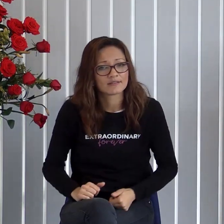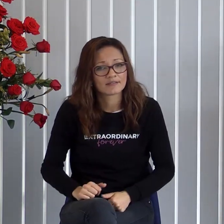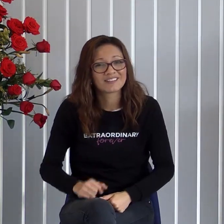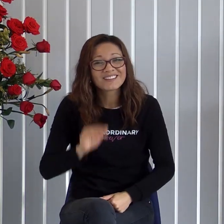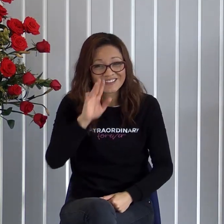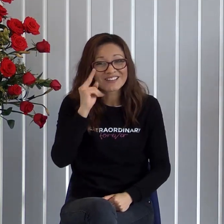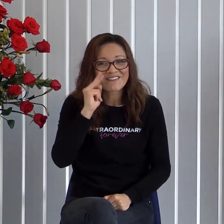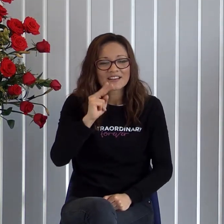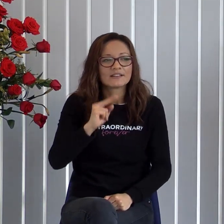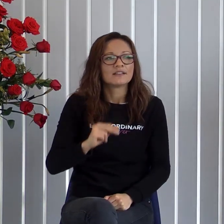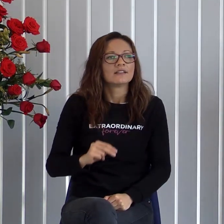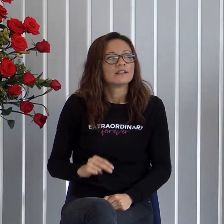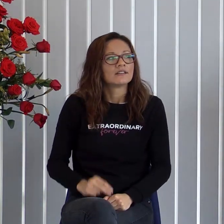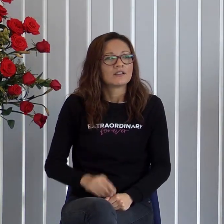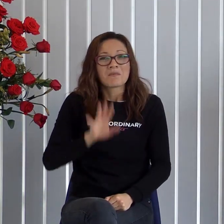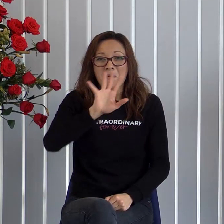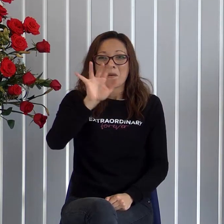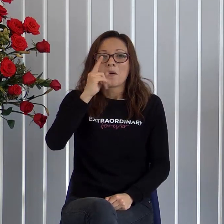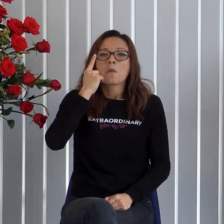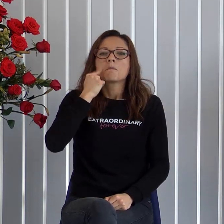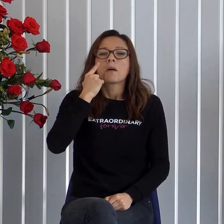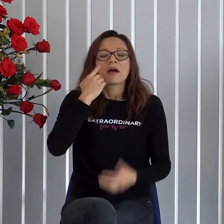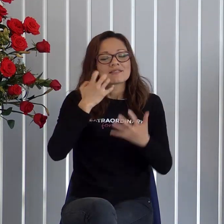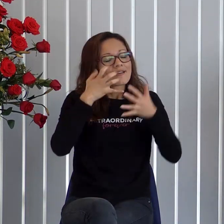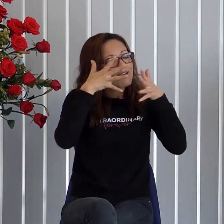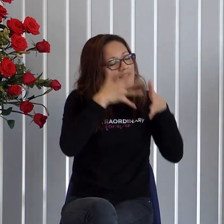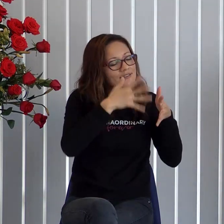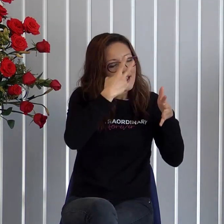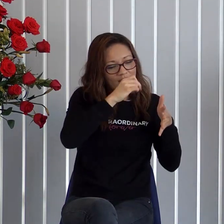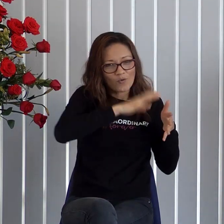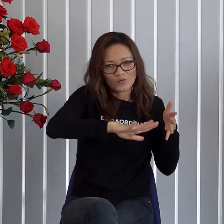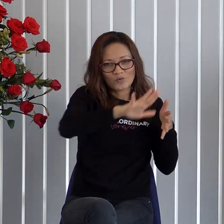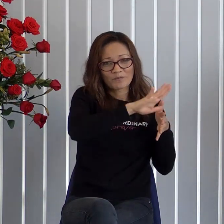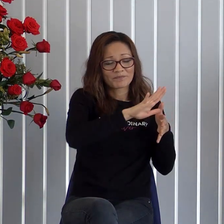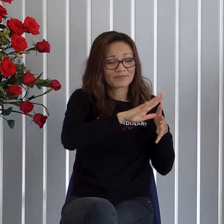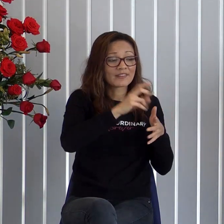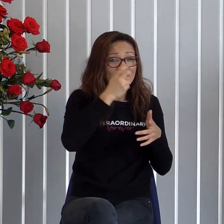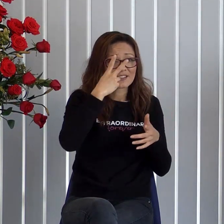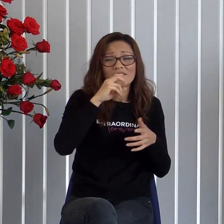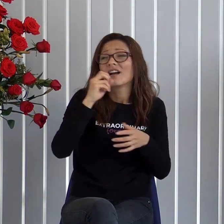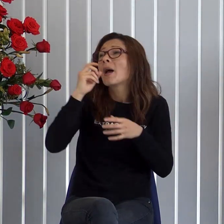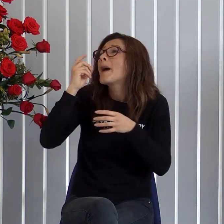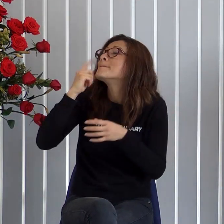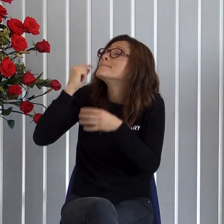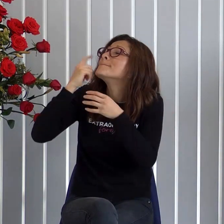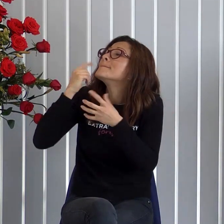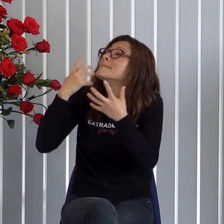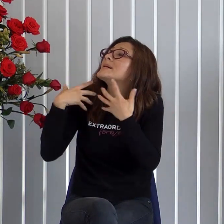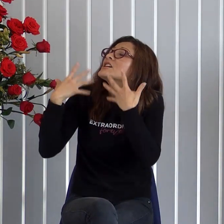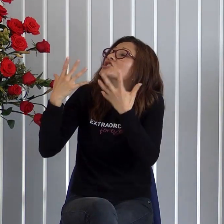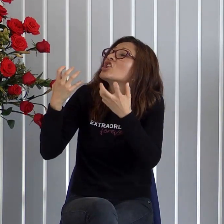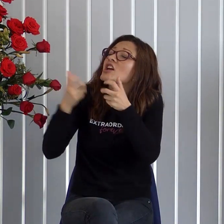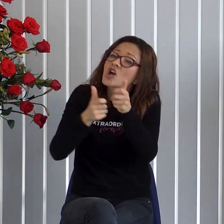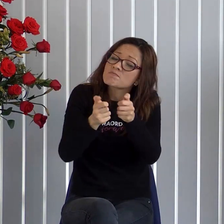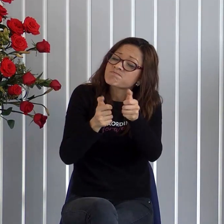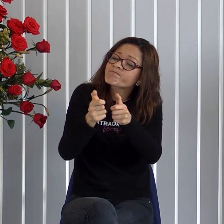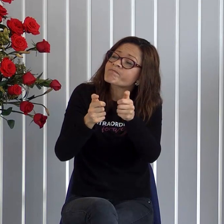¿Usted ha visto cómo es cuando un papá quiere enseñarle a los hijos y entonces el hijo le dice, ay papi, yo quiero un